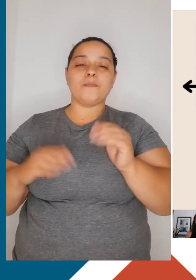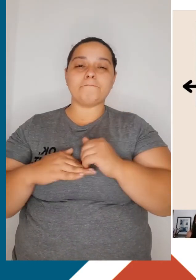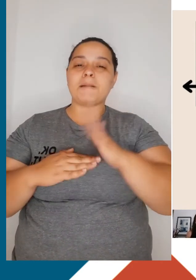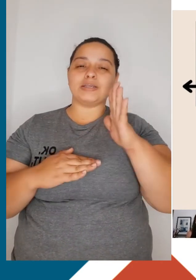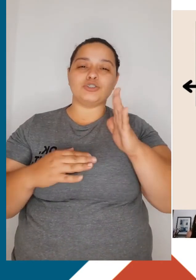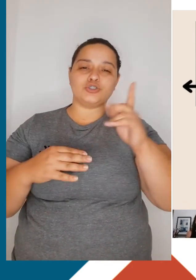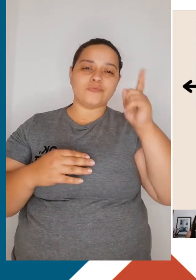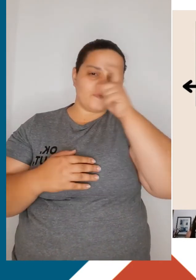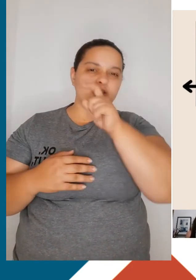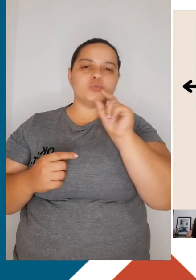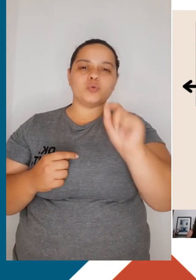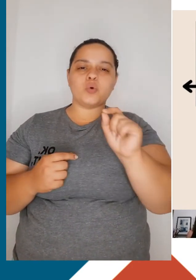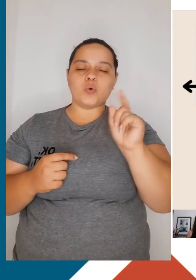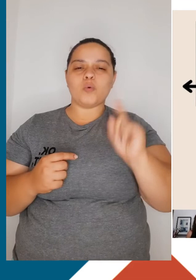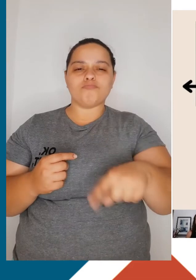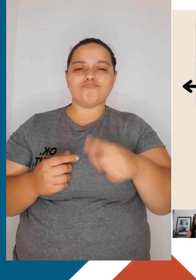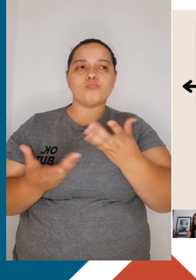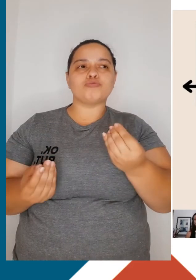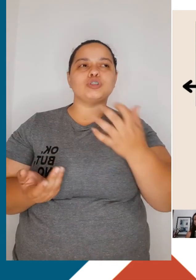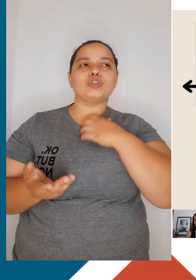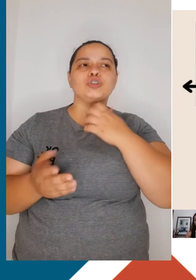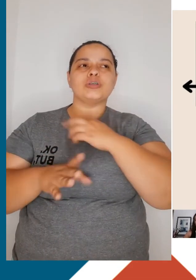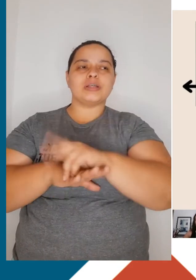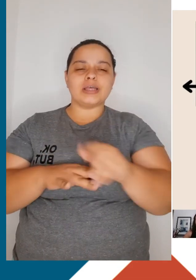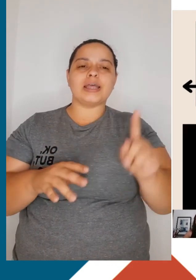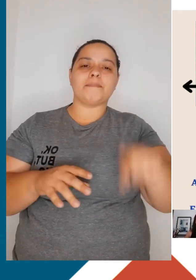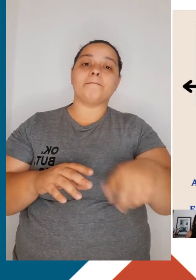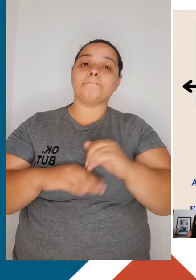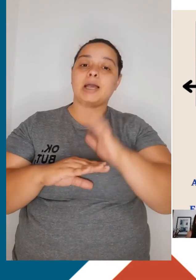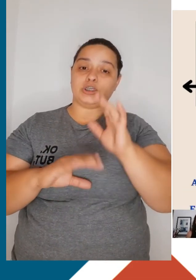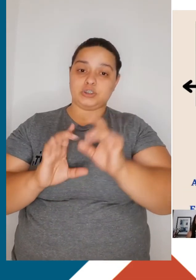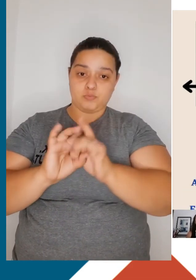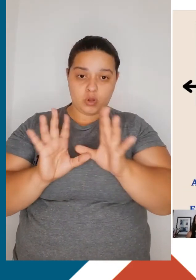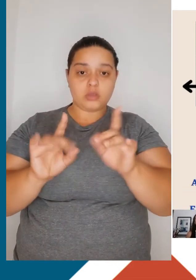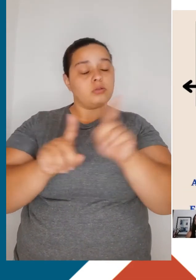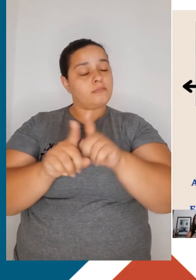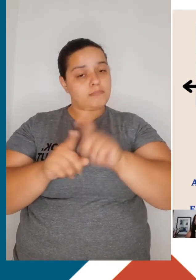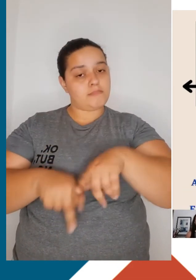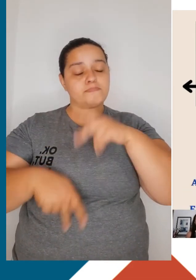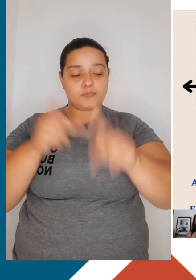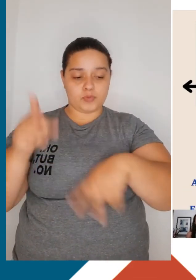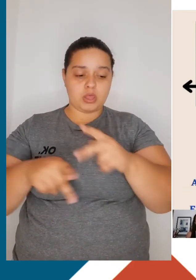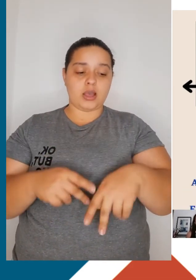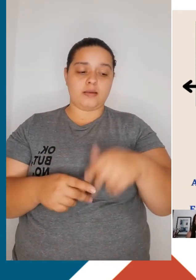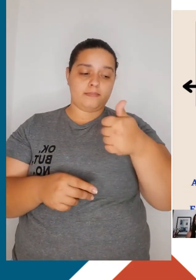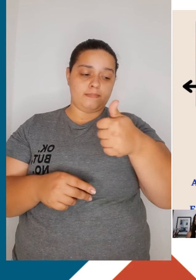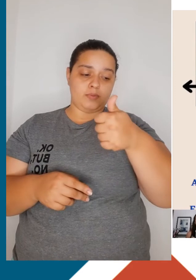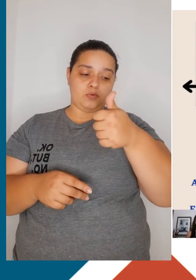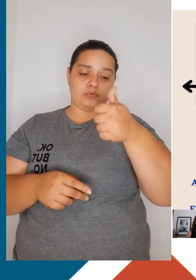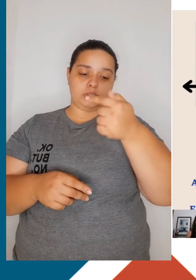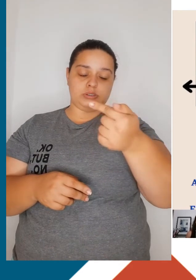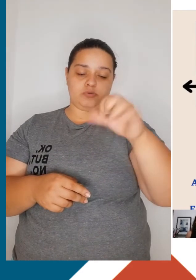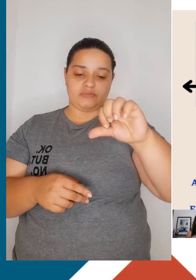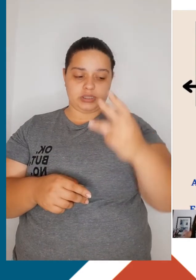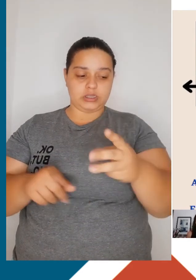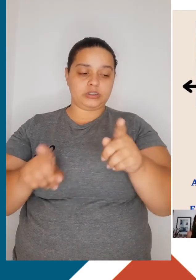mais radical, né? Radical em vários sentidos, né? Mais democrático e popular também, que vai entre 93 e 94 e que a